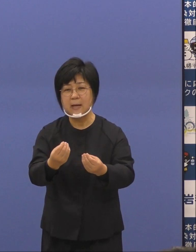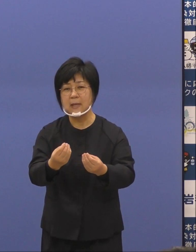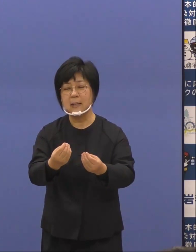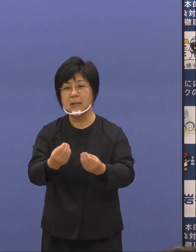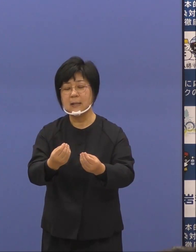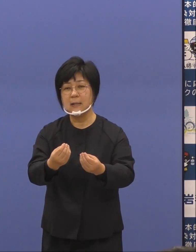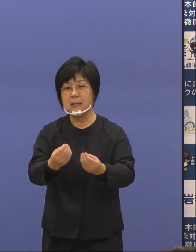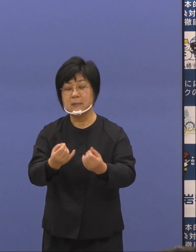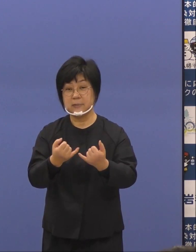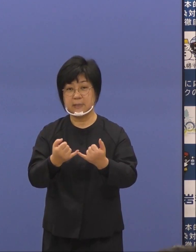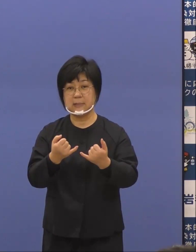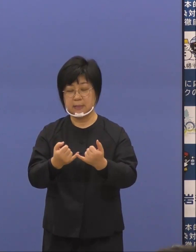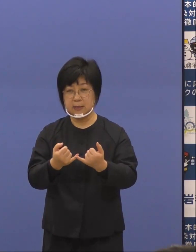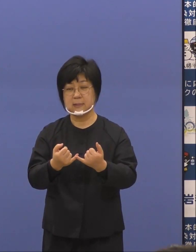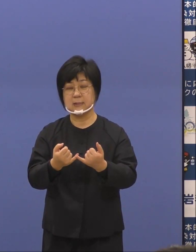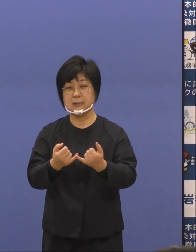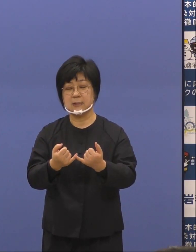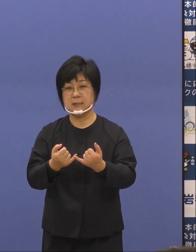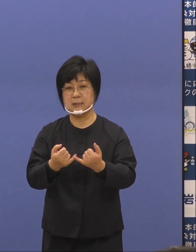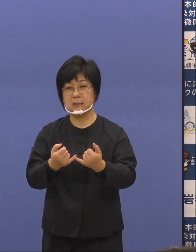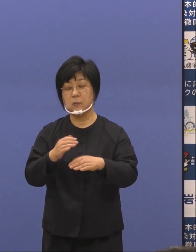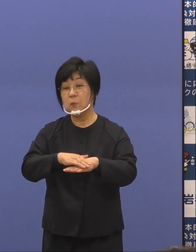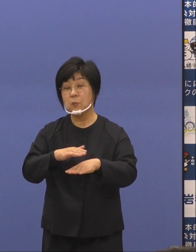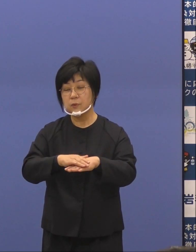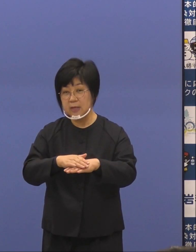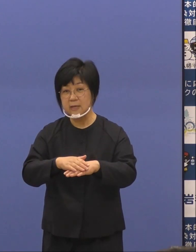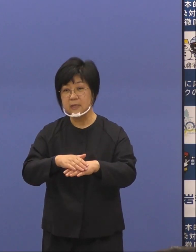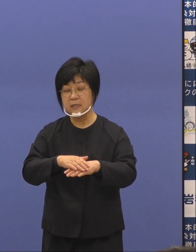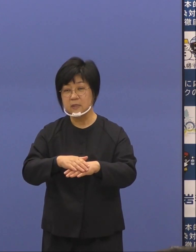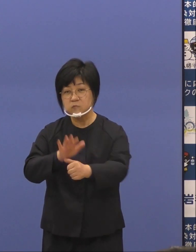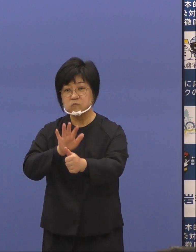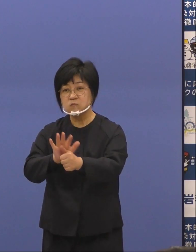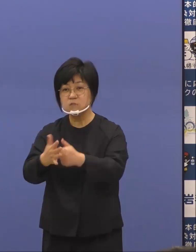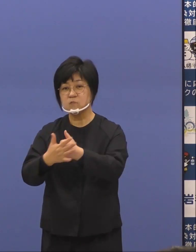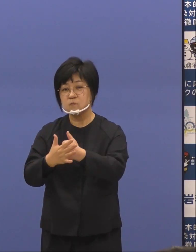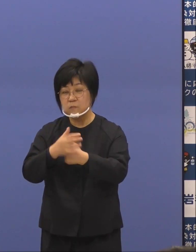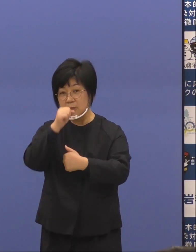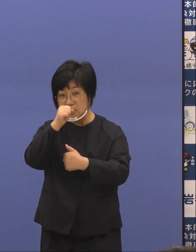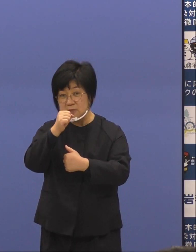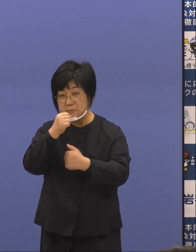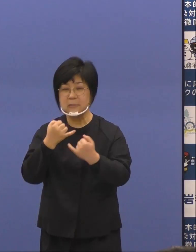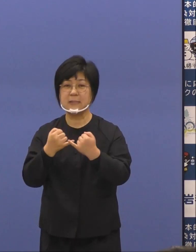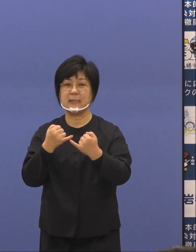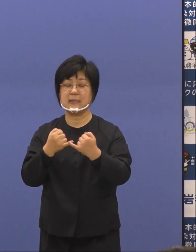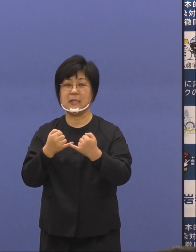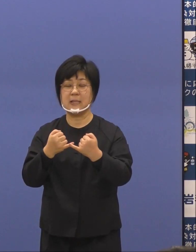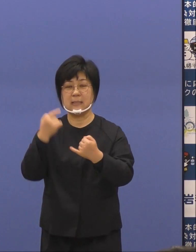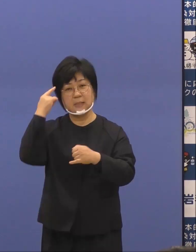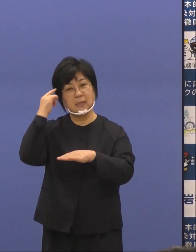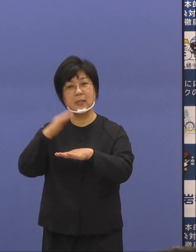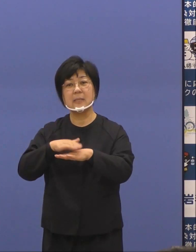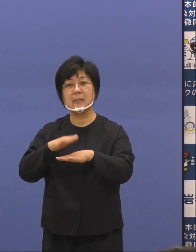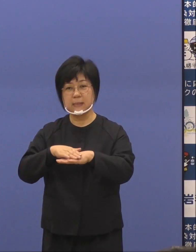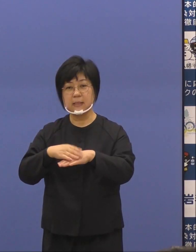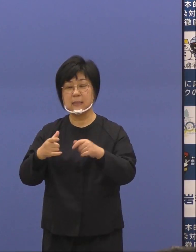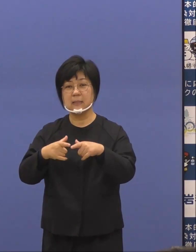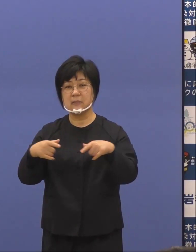に力を合わせていればいいんだみたいな風潮がともすれば日本の政治には